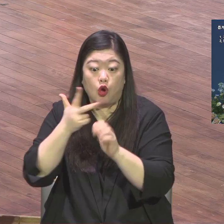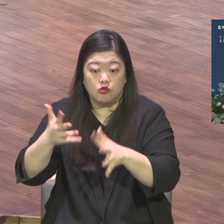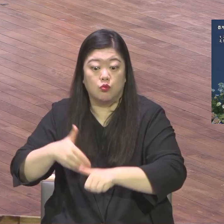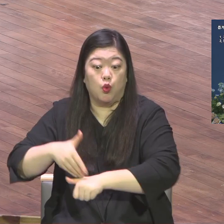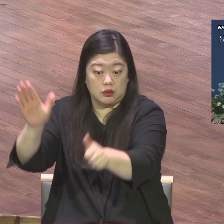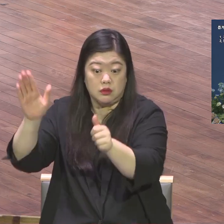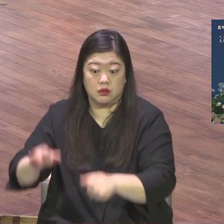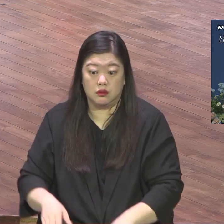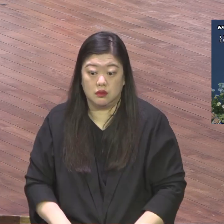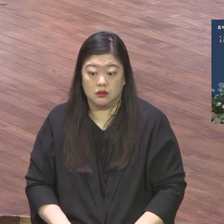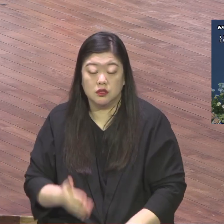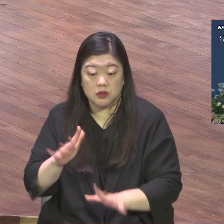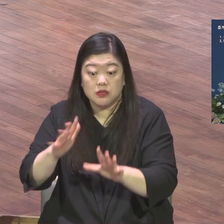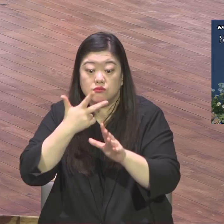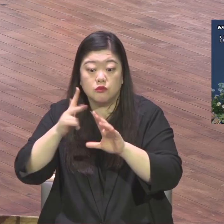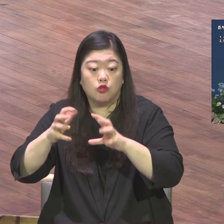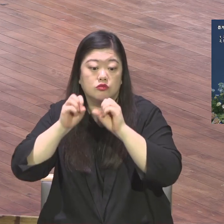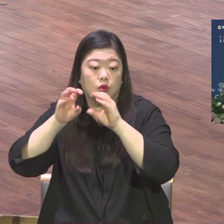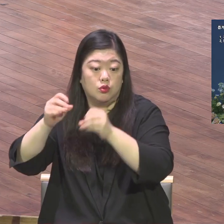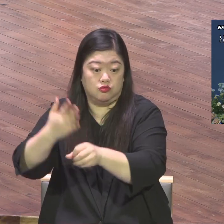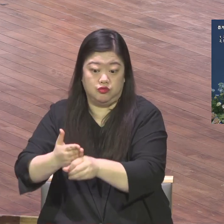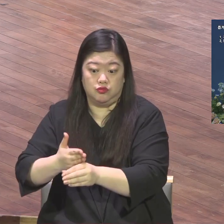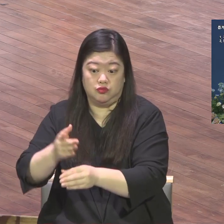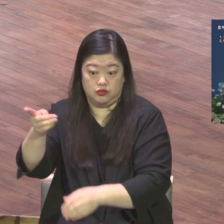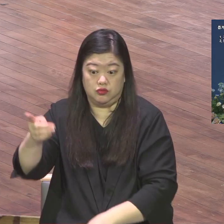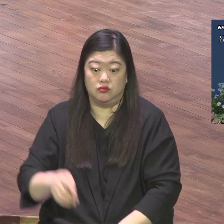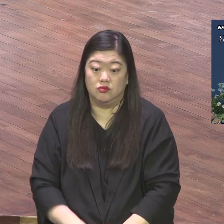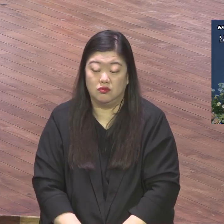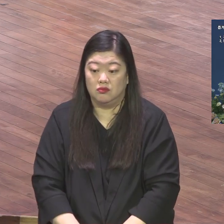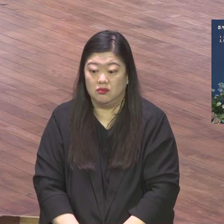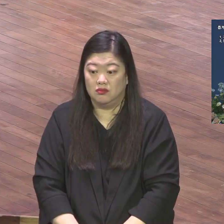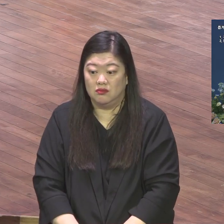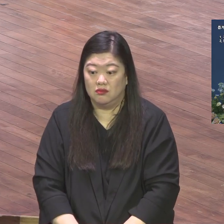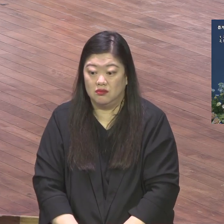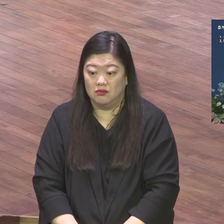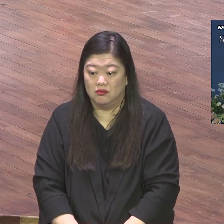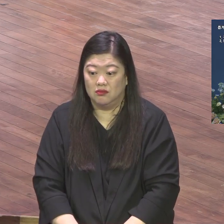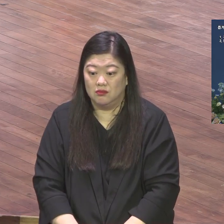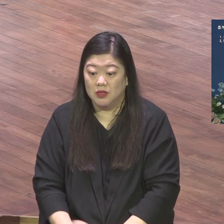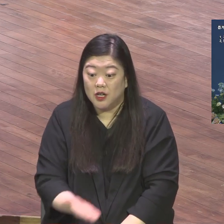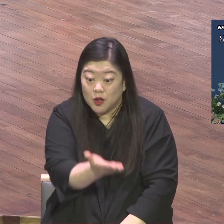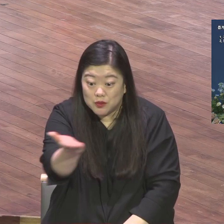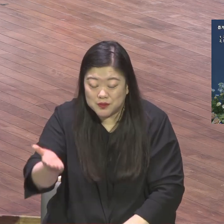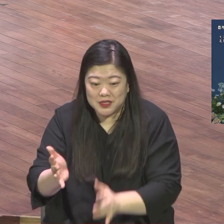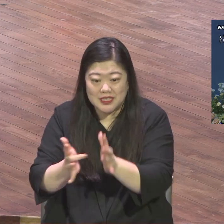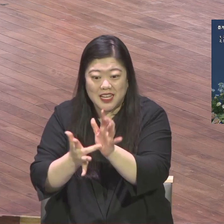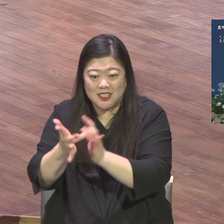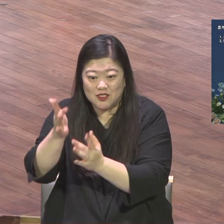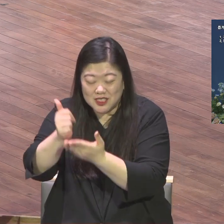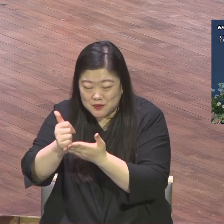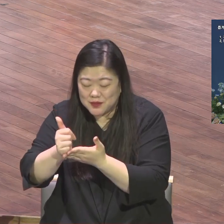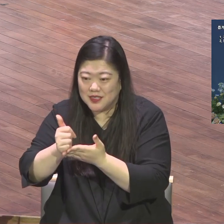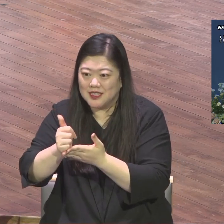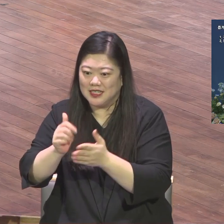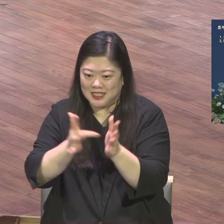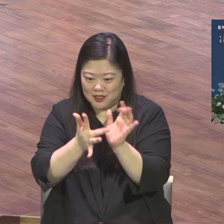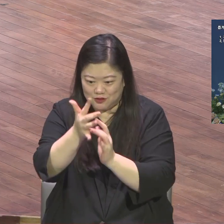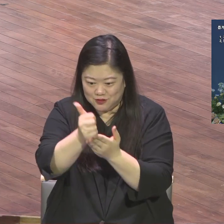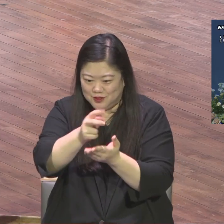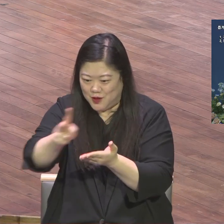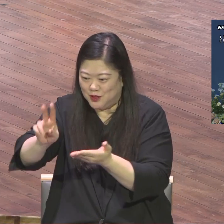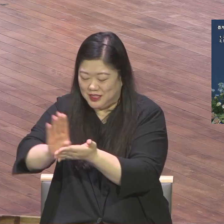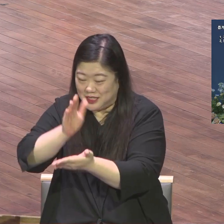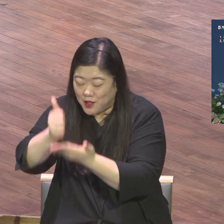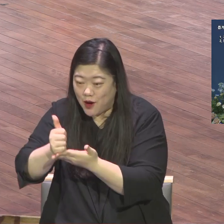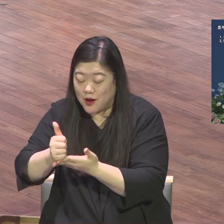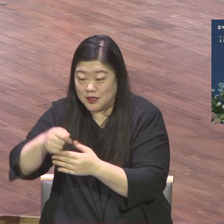자 성도 여러분 우리는요. 보고 들은 것을 말하지 않을 수 없다. 내 안에 그리스도가